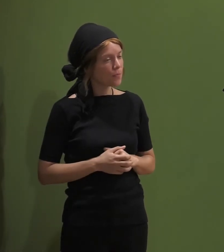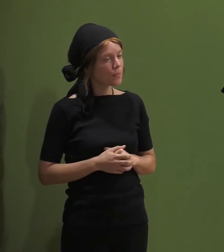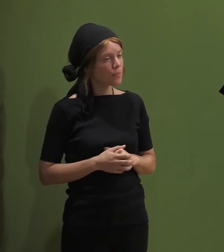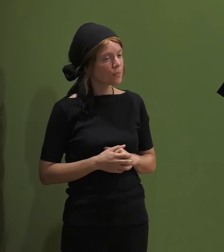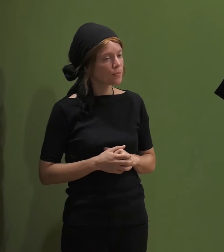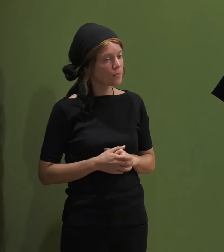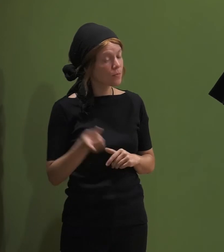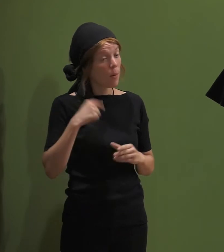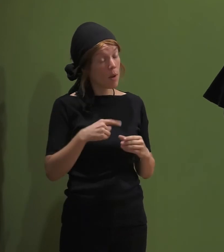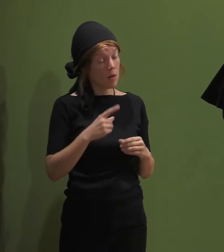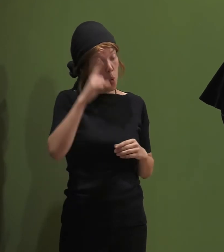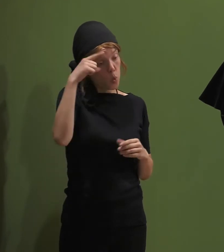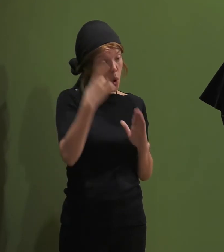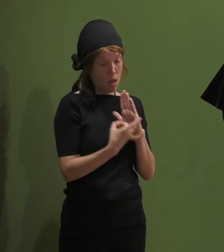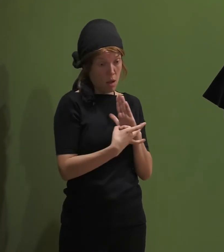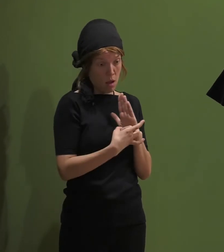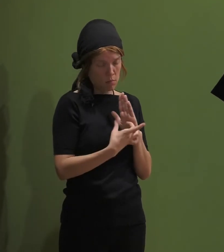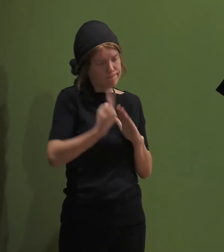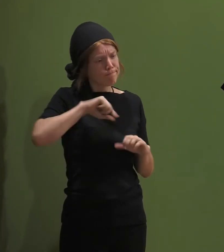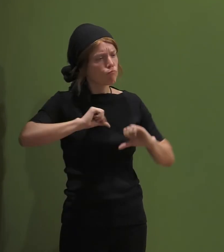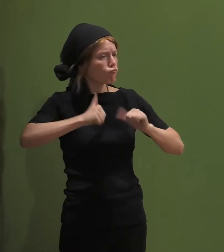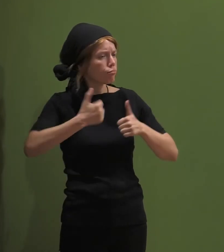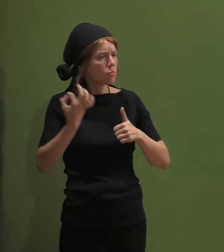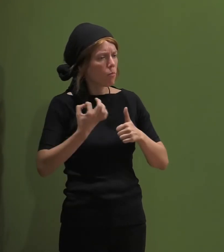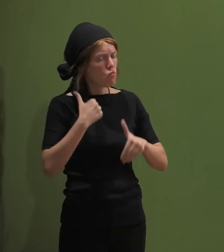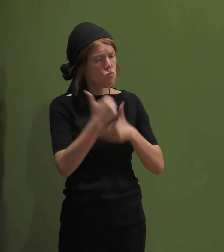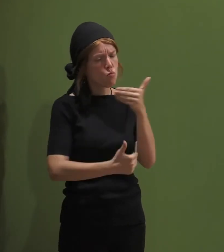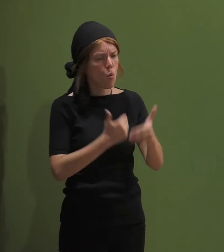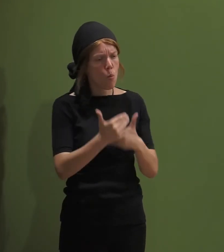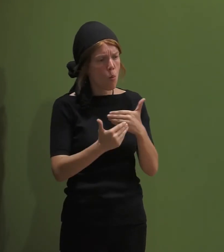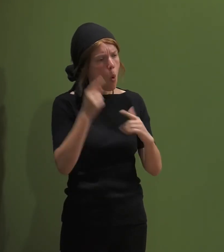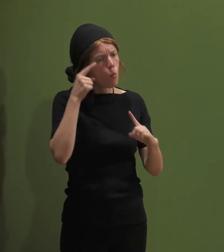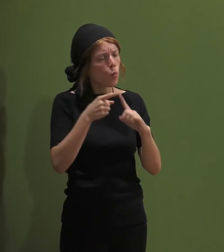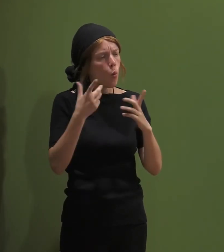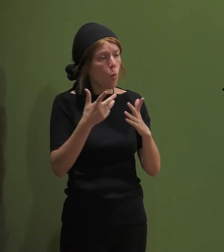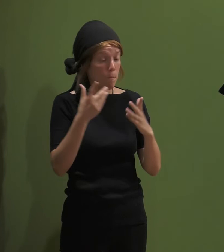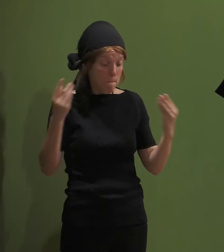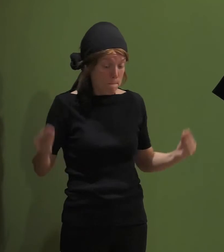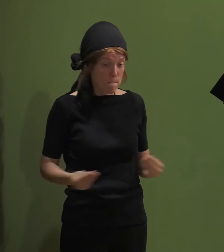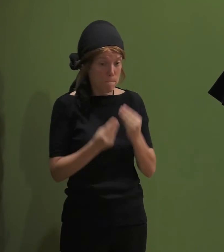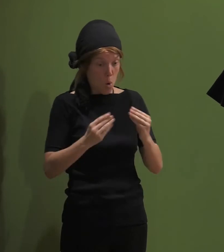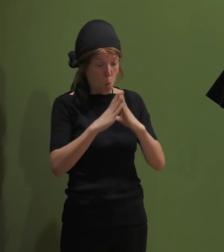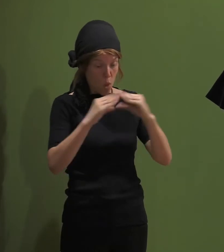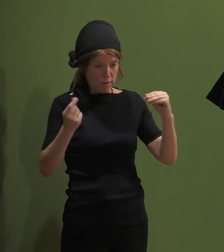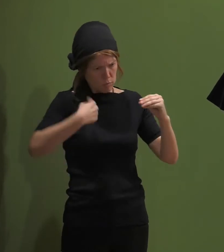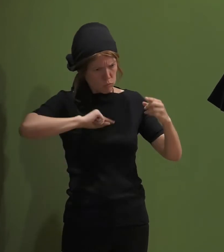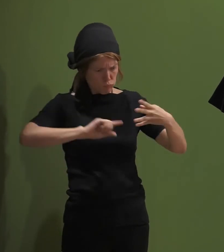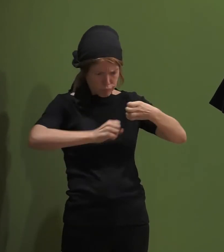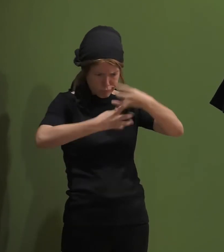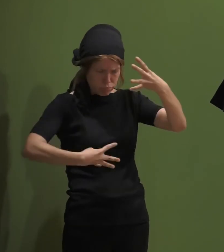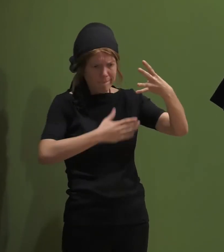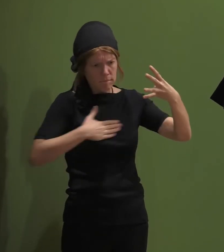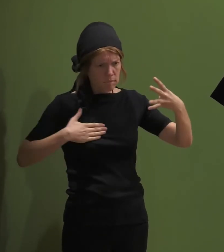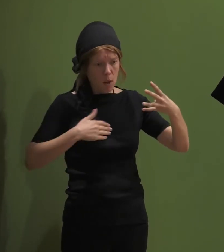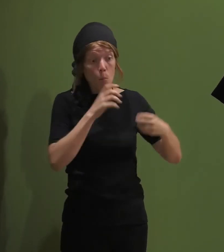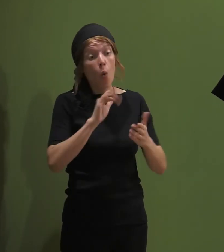Conjuntamente con la cultura de calidad, hemos iniciado procedimientos para mejorar nuestra posición en los rankings de universidades. Si bien